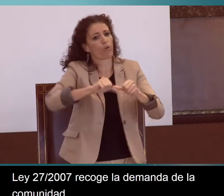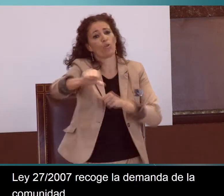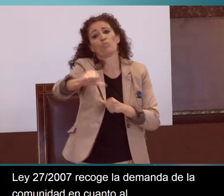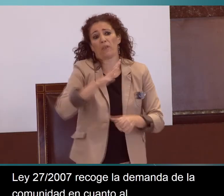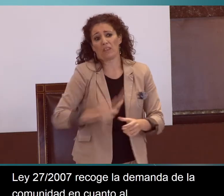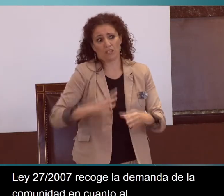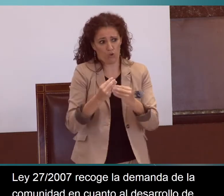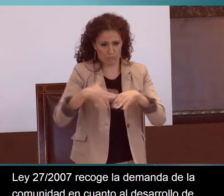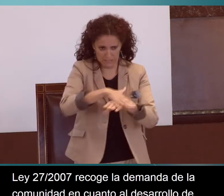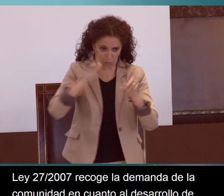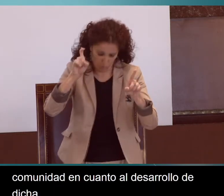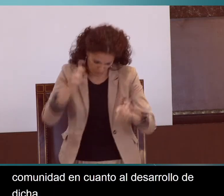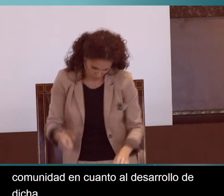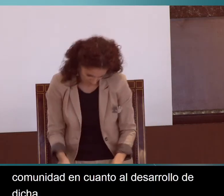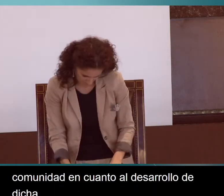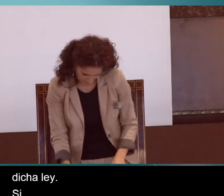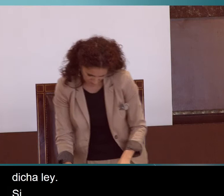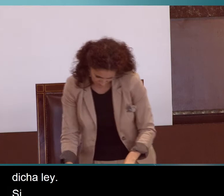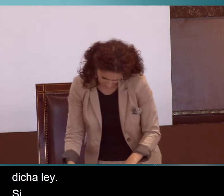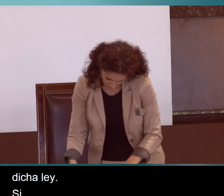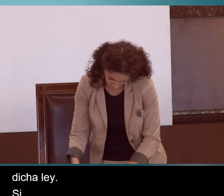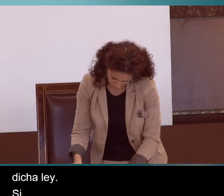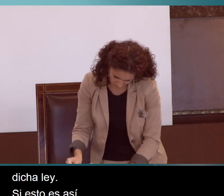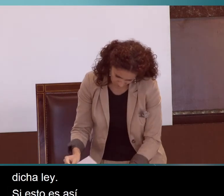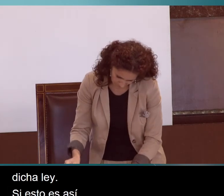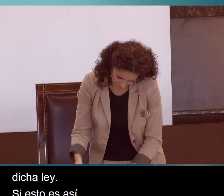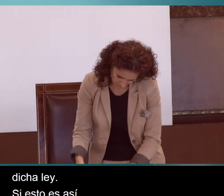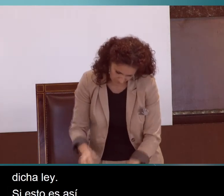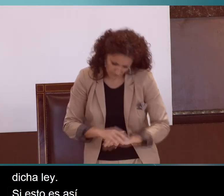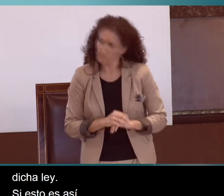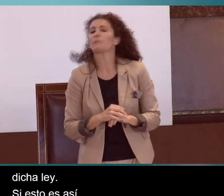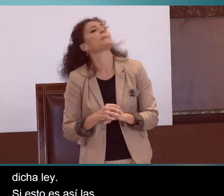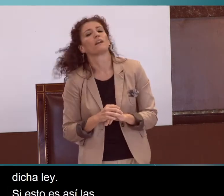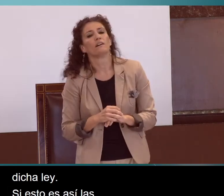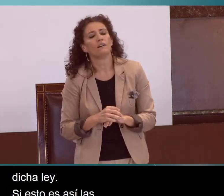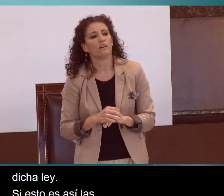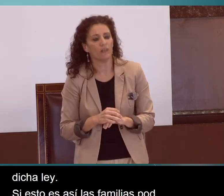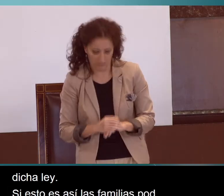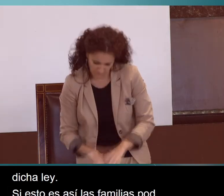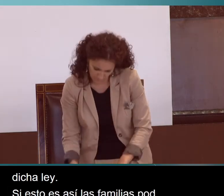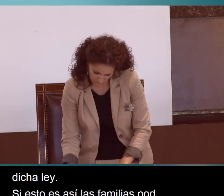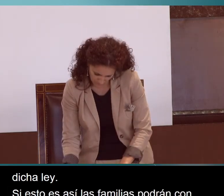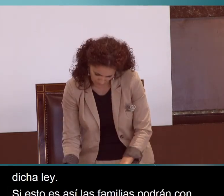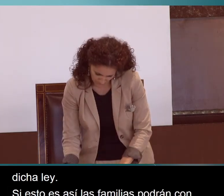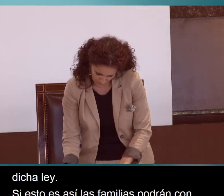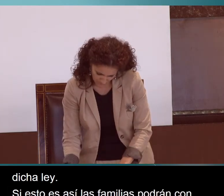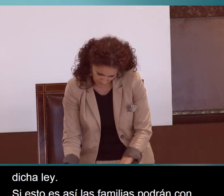bilingüe de una manera homogénea en todos los territorios de la comunidad, en todo el territorio nacional, en las diferentes comunidades autónomas.